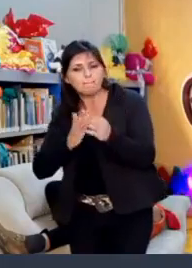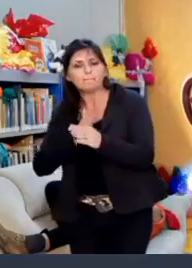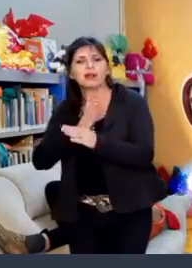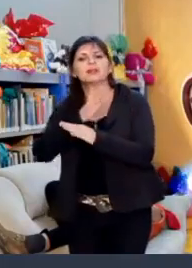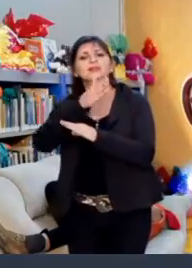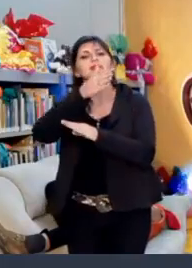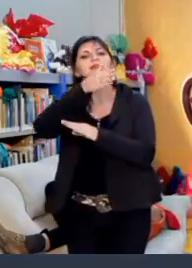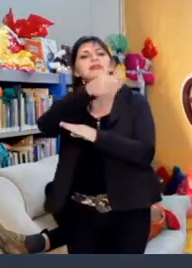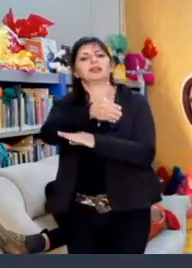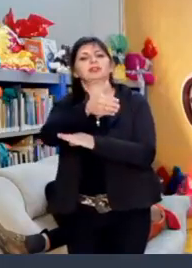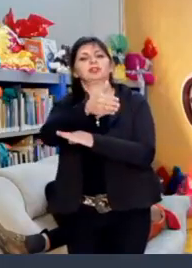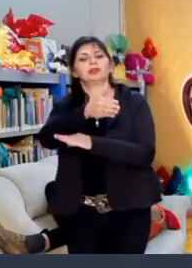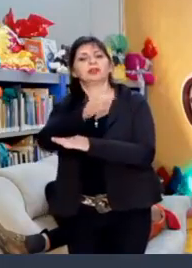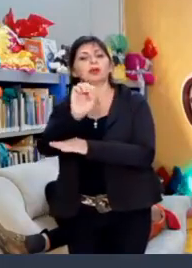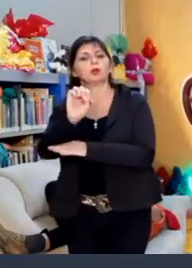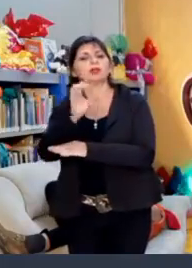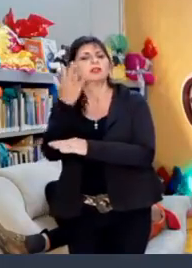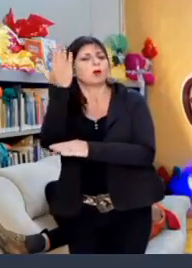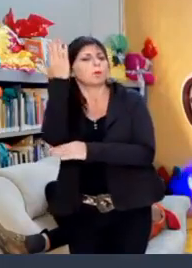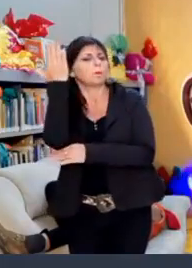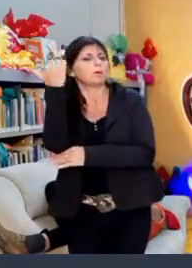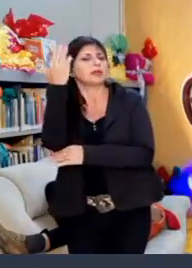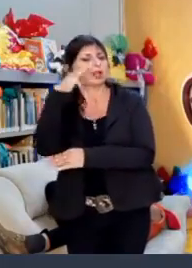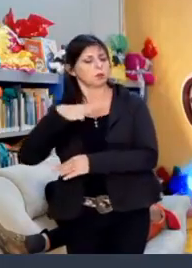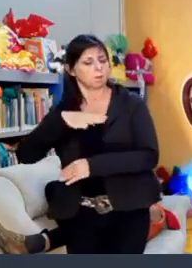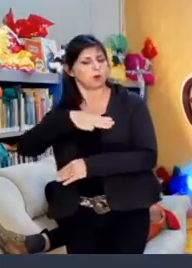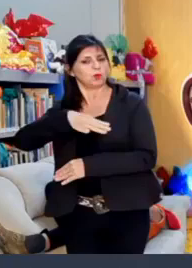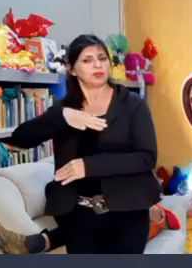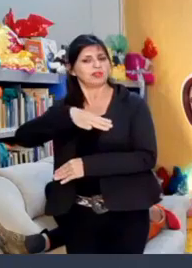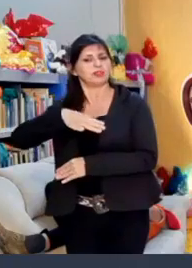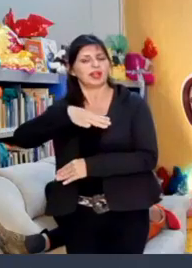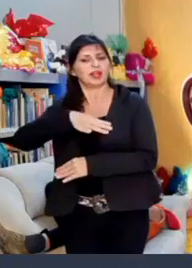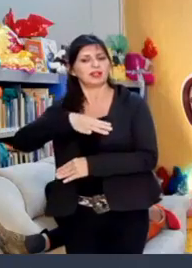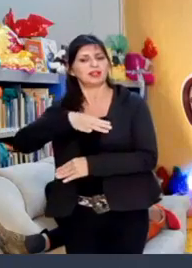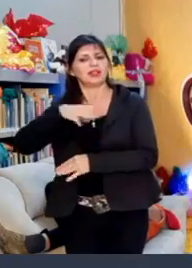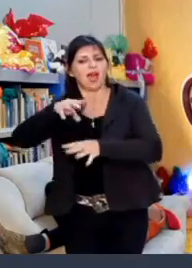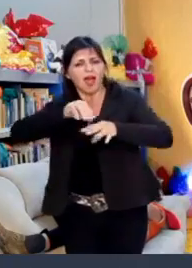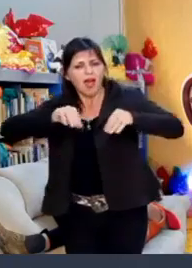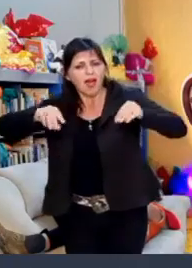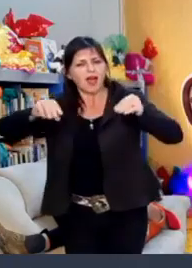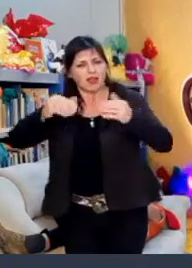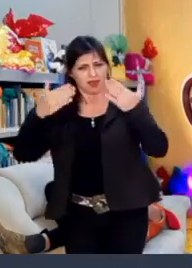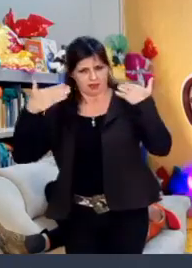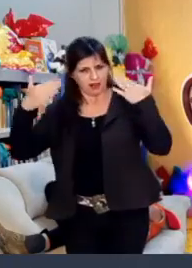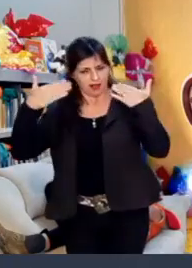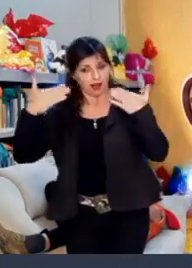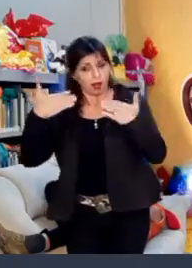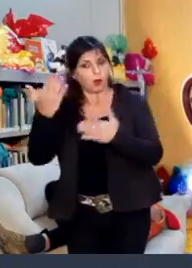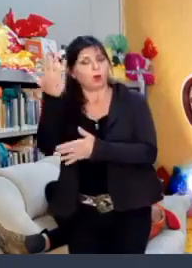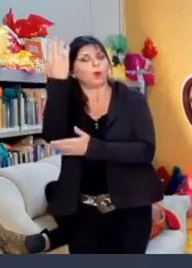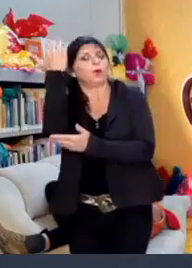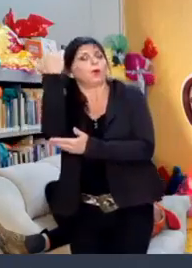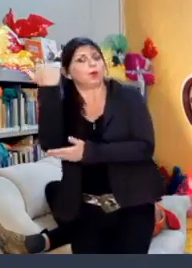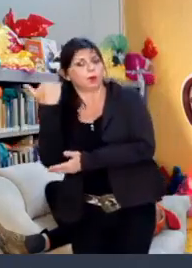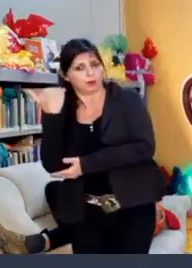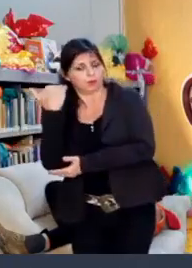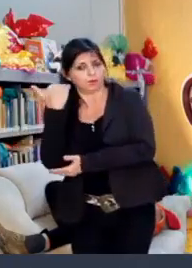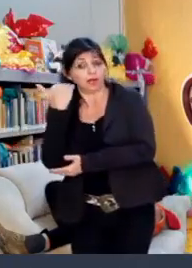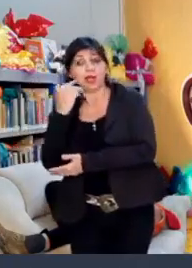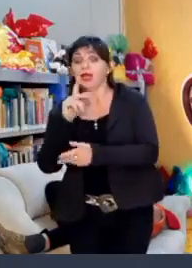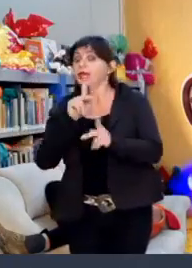a passagem pelo deserto. E para os povos do